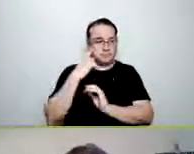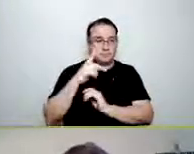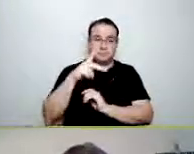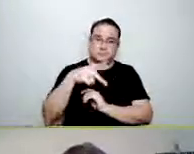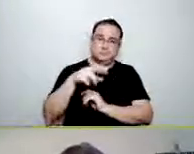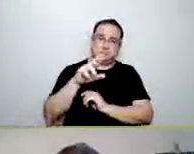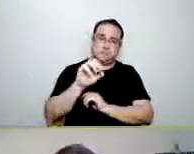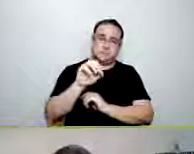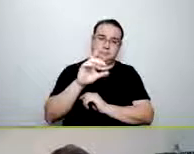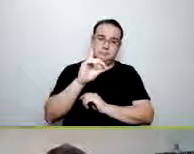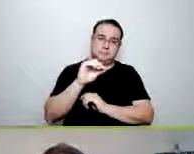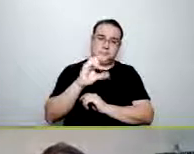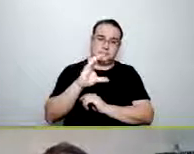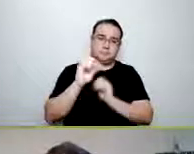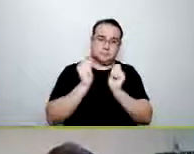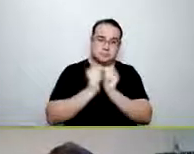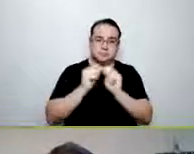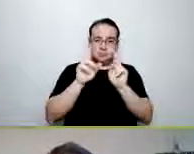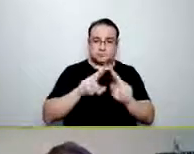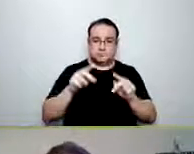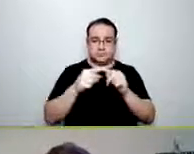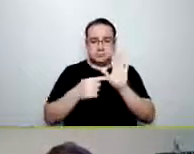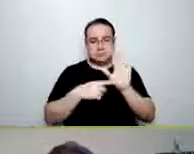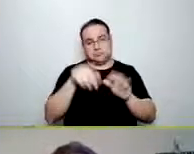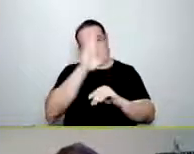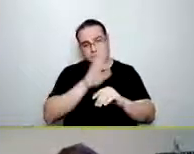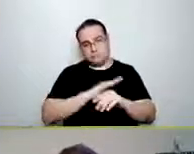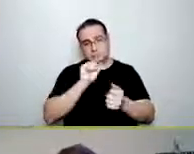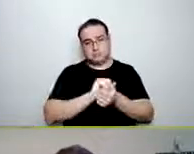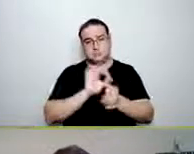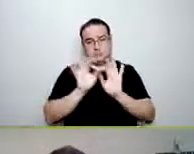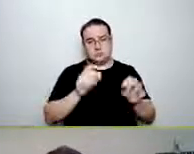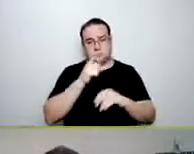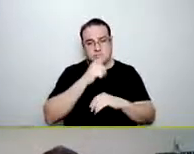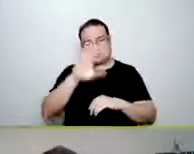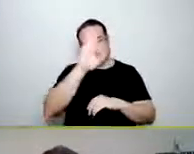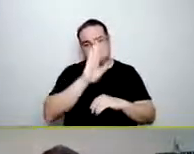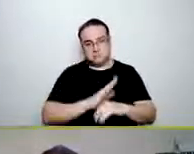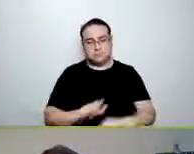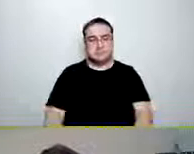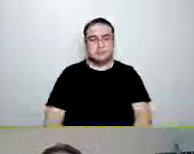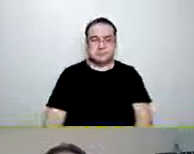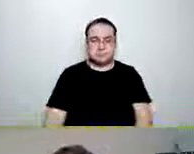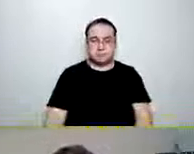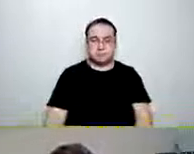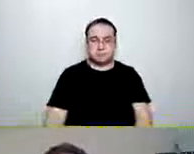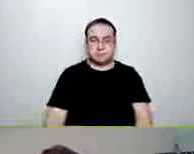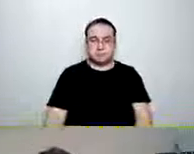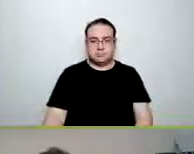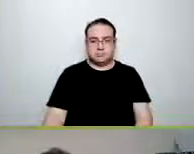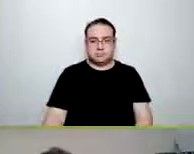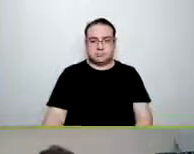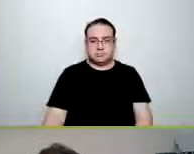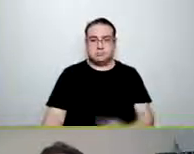PRODOC, com a ajuda da Unesco, né, feito aqui no Brasil, documentando línguas brasileiras, né, que está em funcionamento. E a